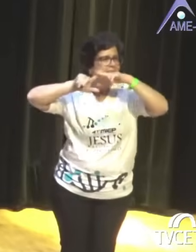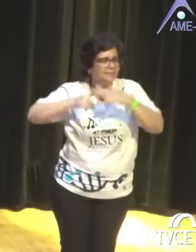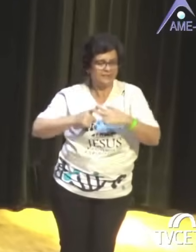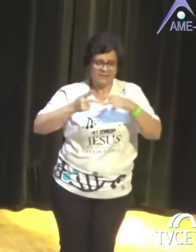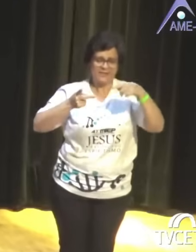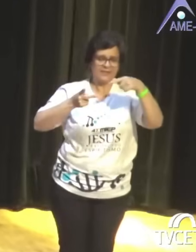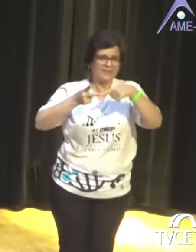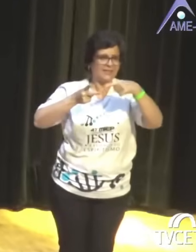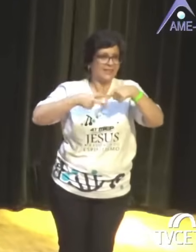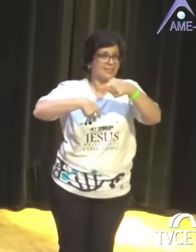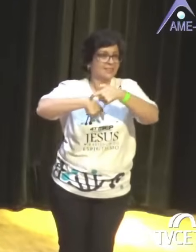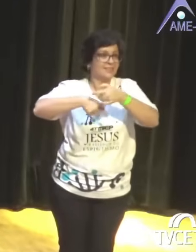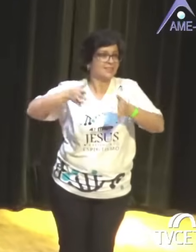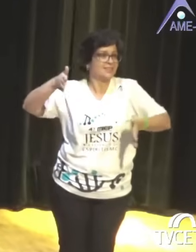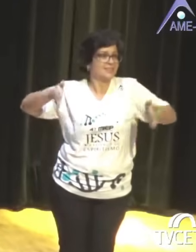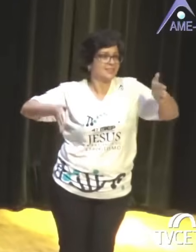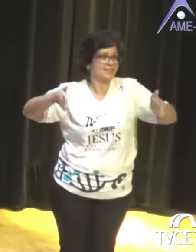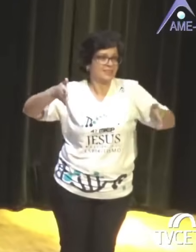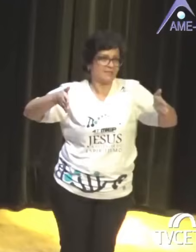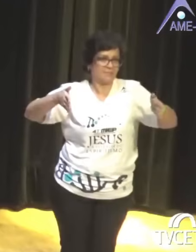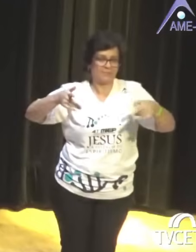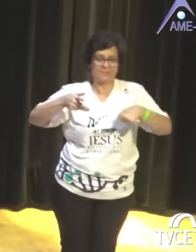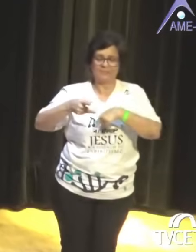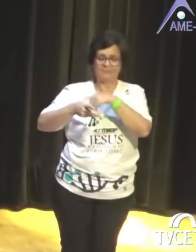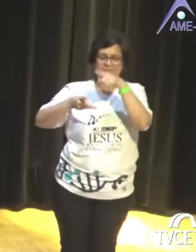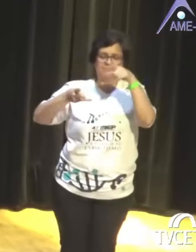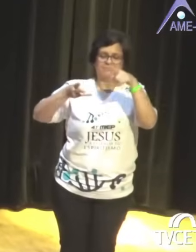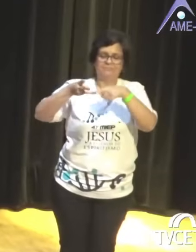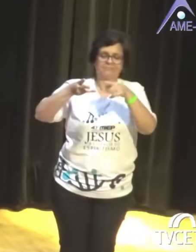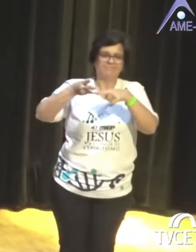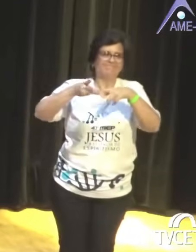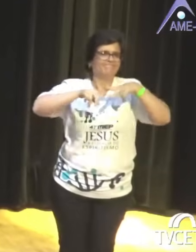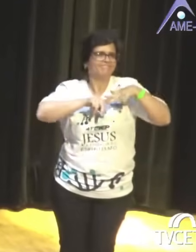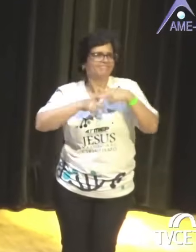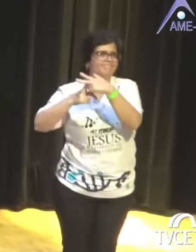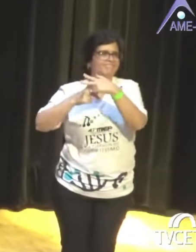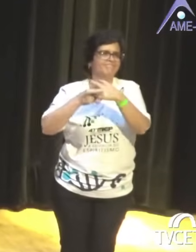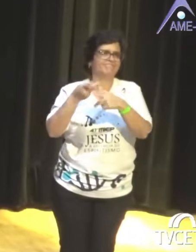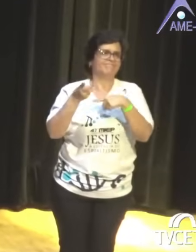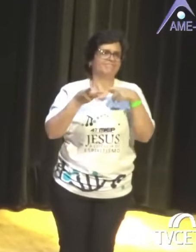o tempo mas ele vai fazer uma outra